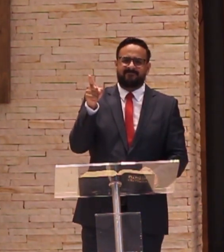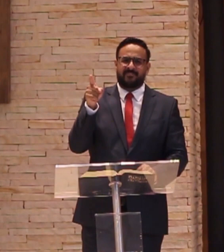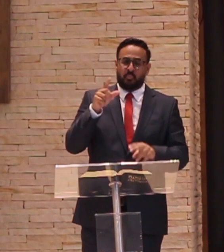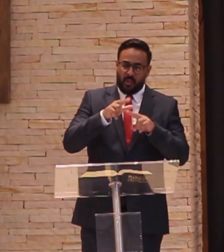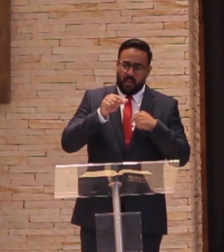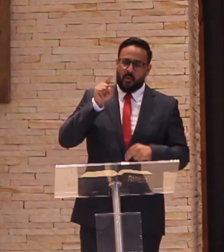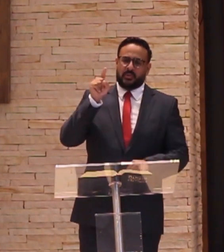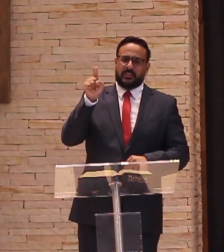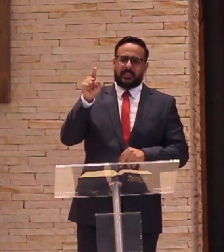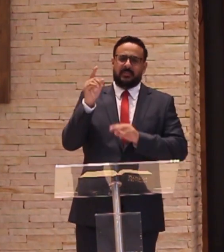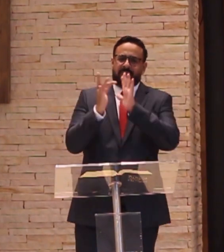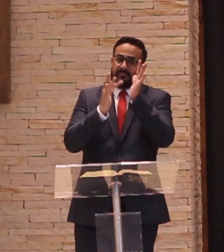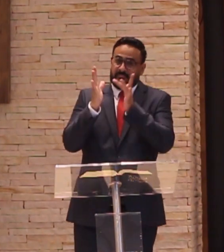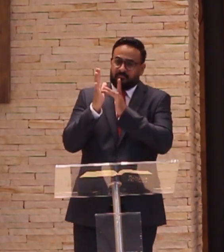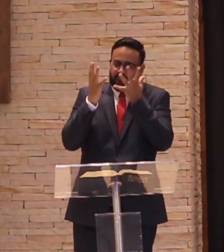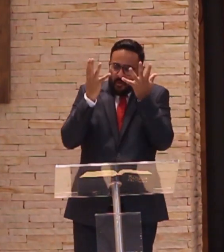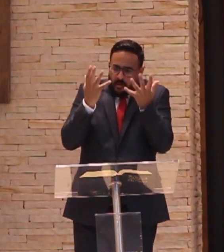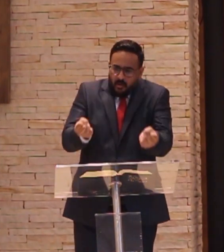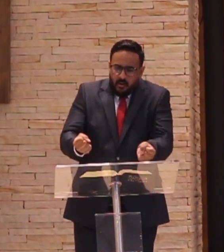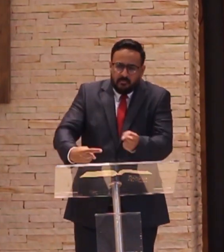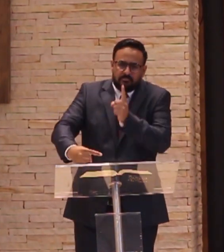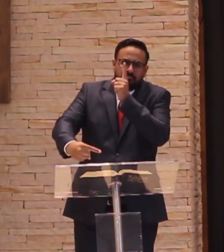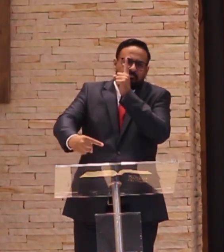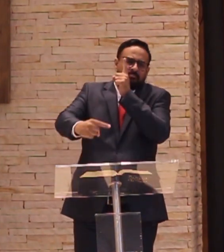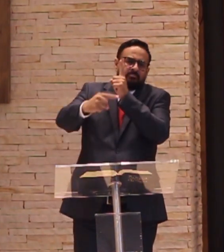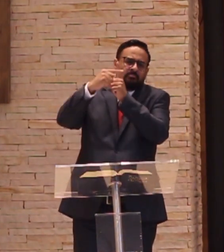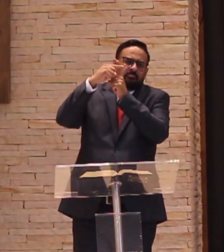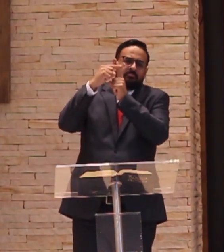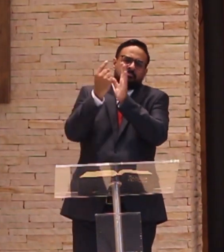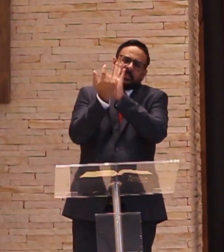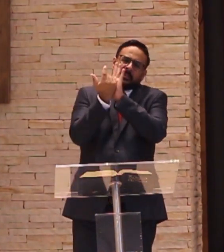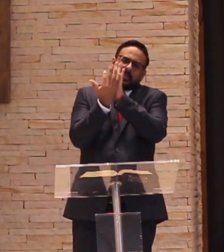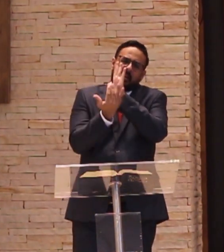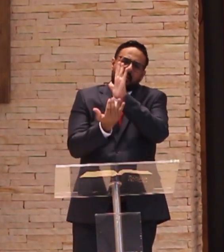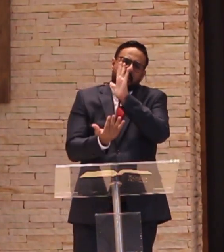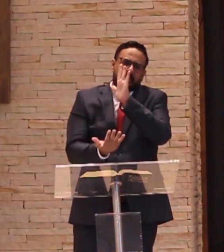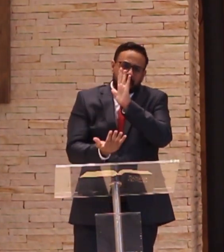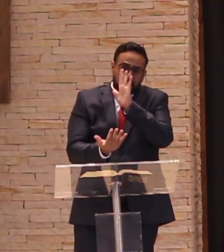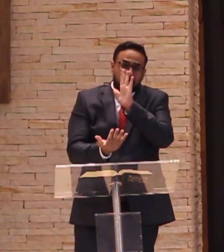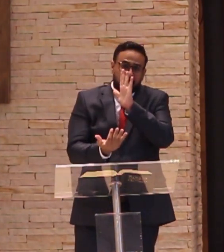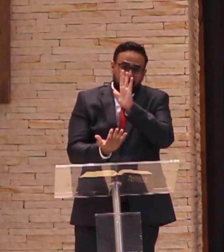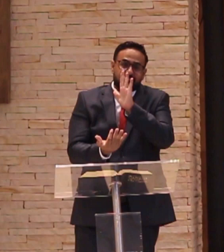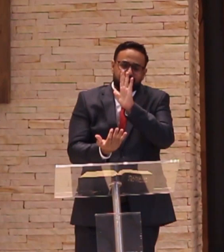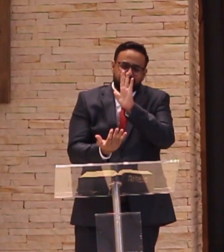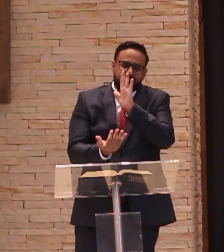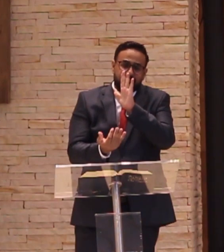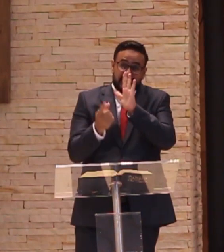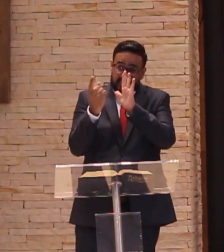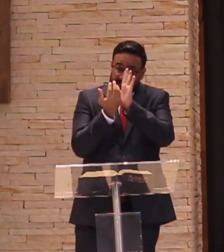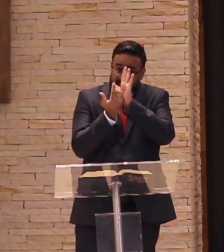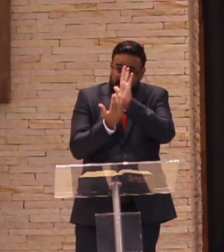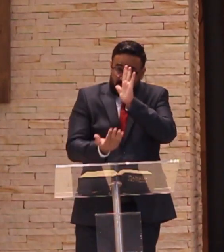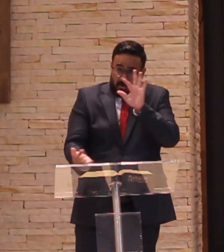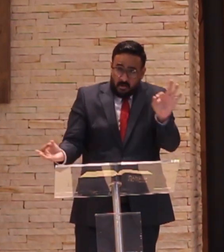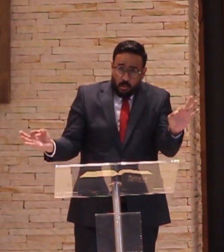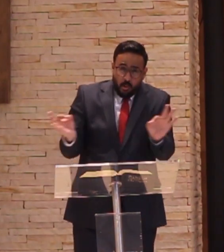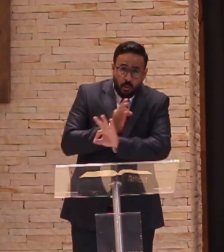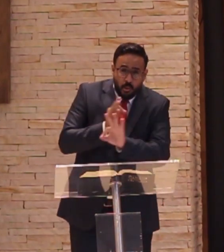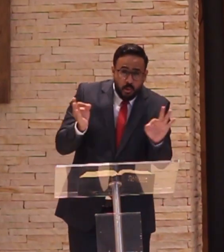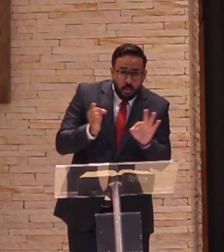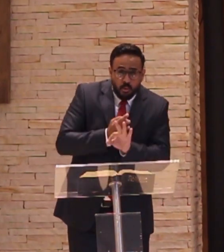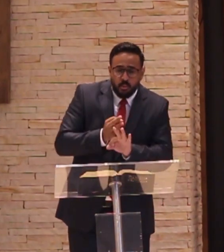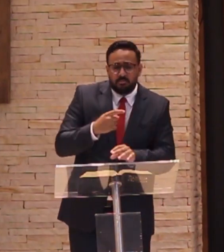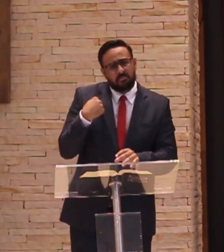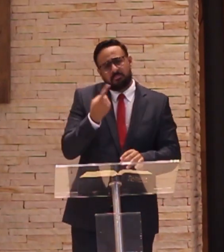sem mácula, o sangue de Jesus. Foi por causa de Jesus, a aceitação